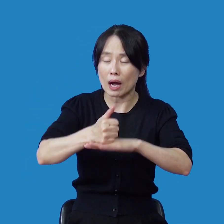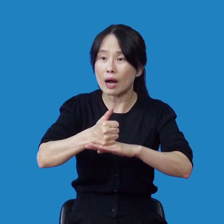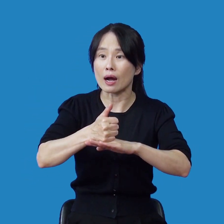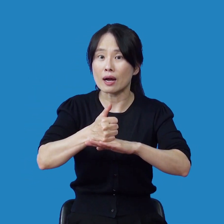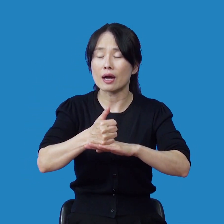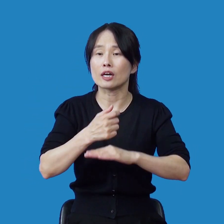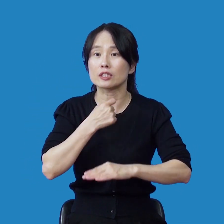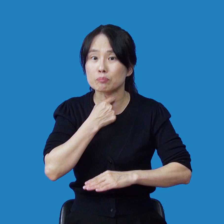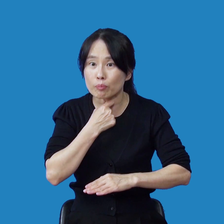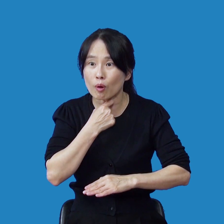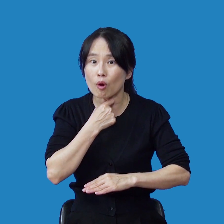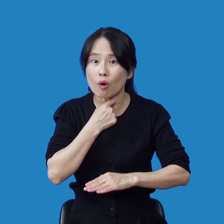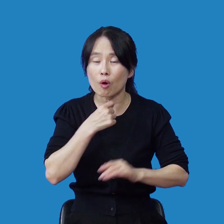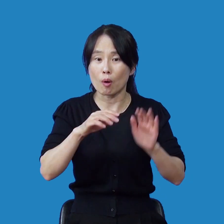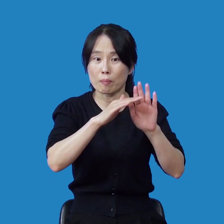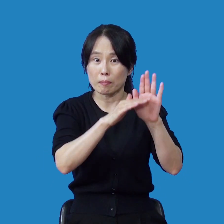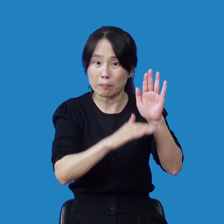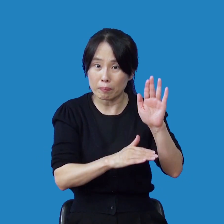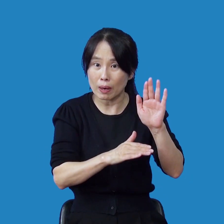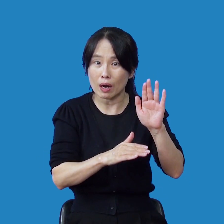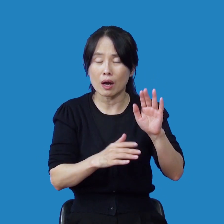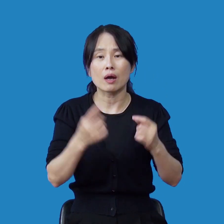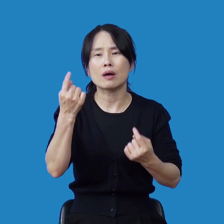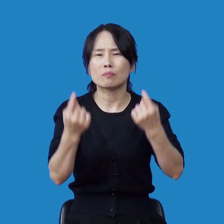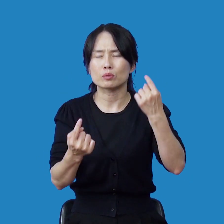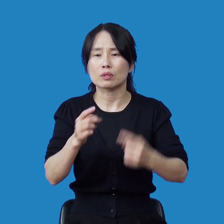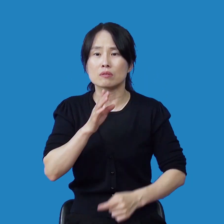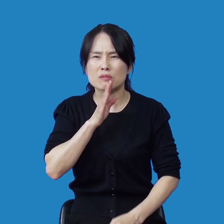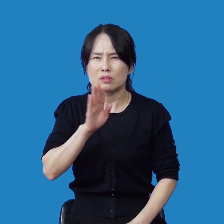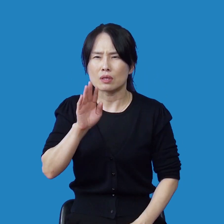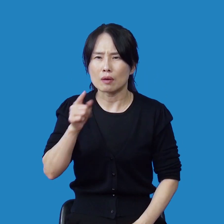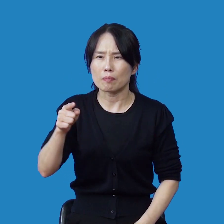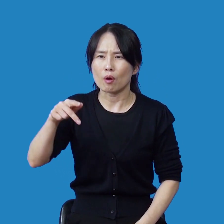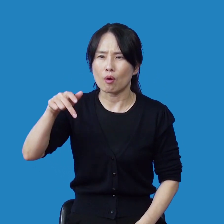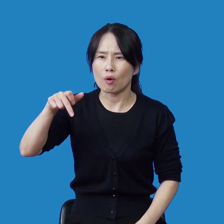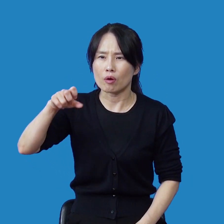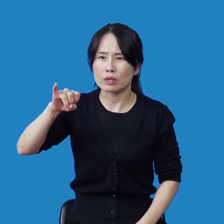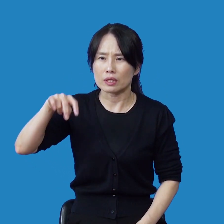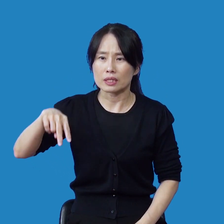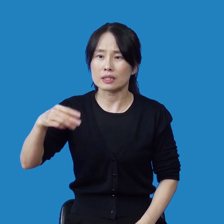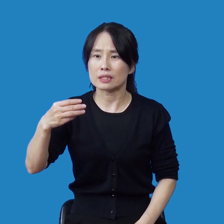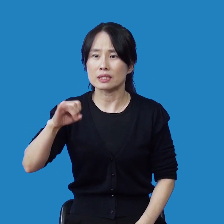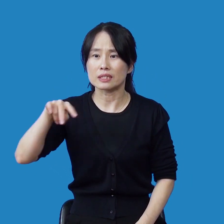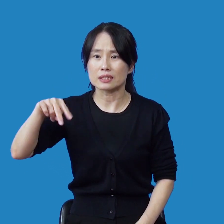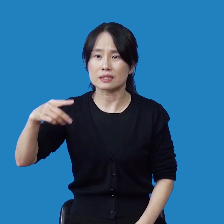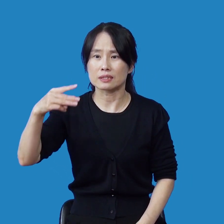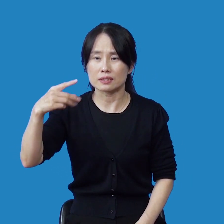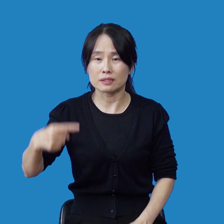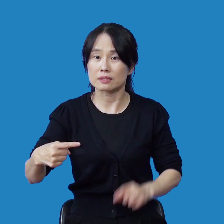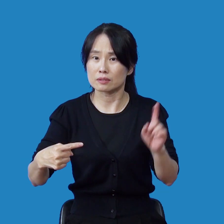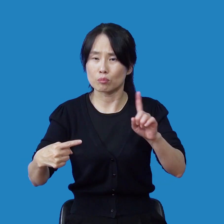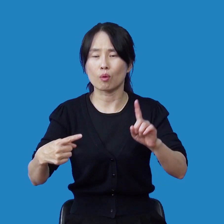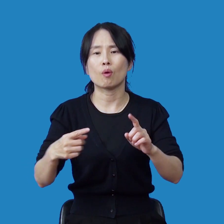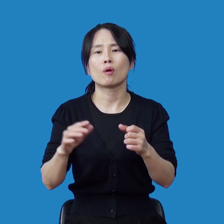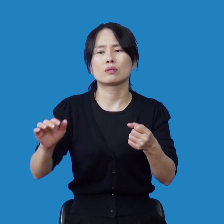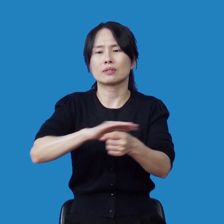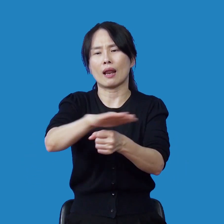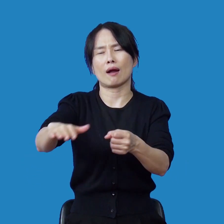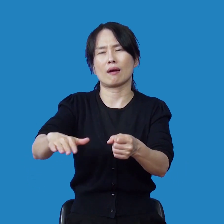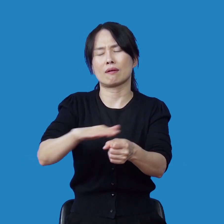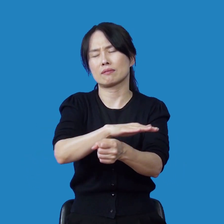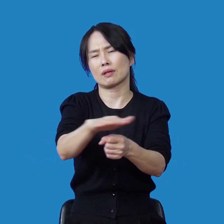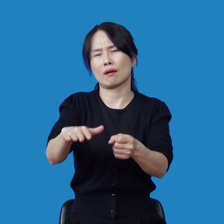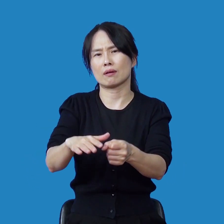아닙니다. 진짜 버킷리스트는 사람입니다. 마지막 순간에는 사람을